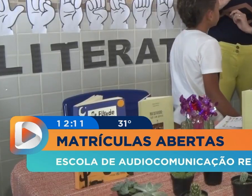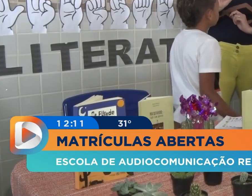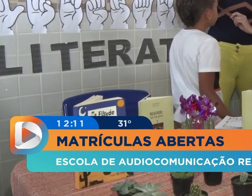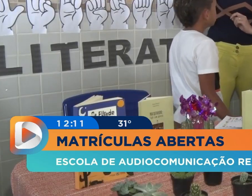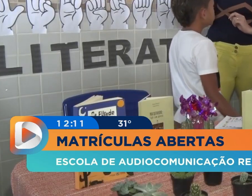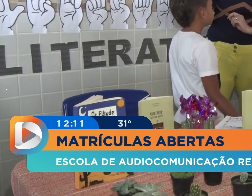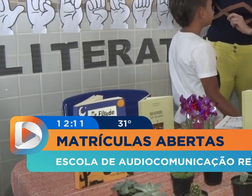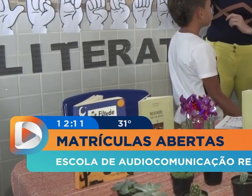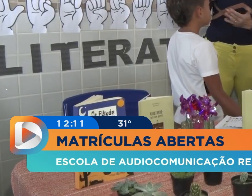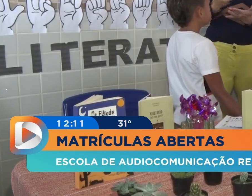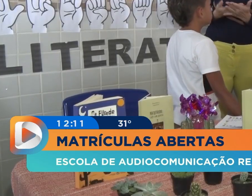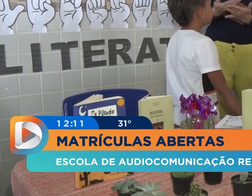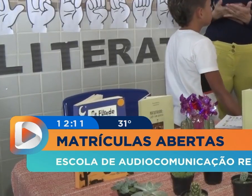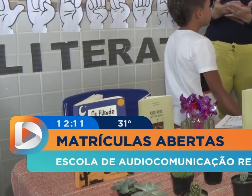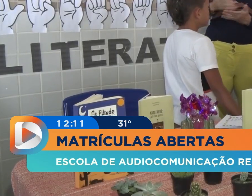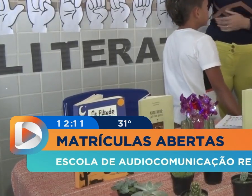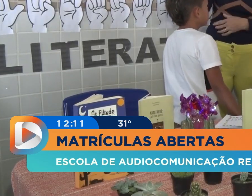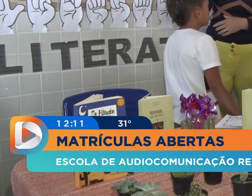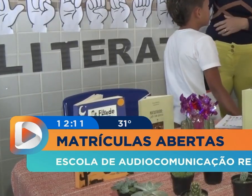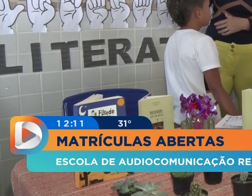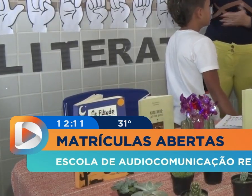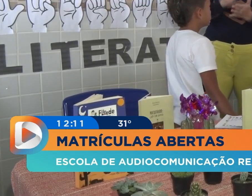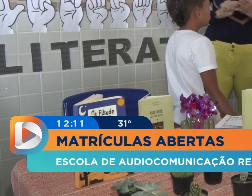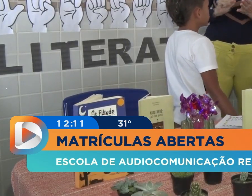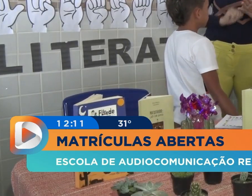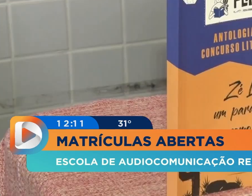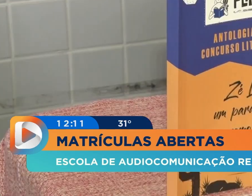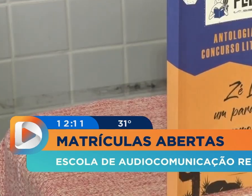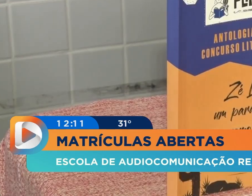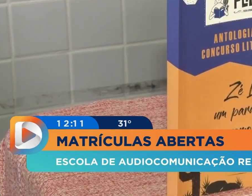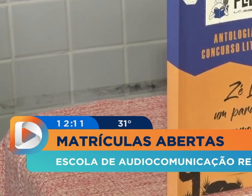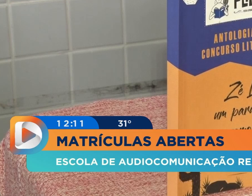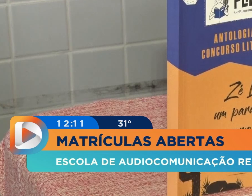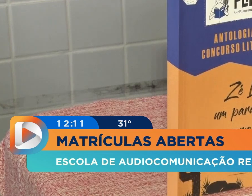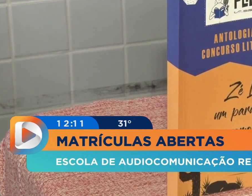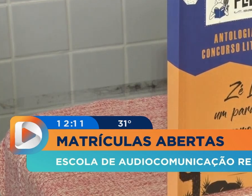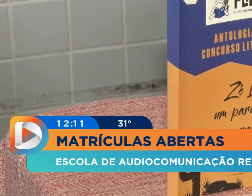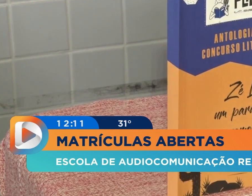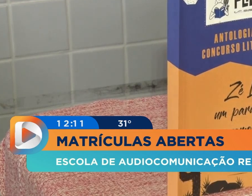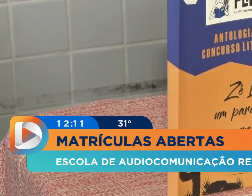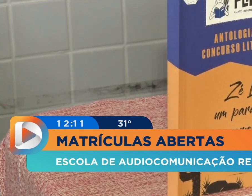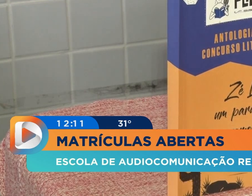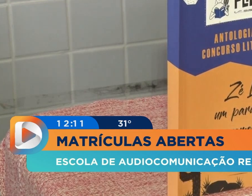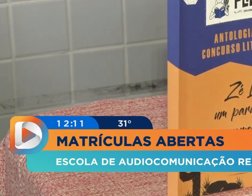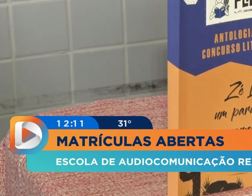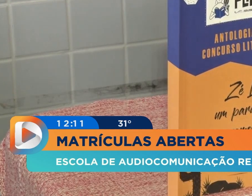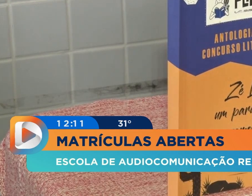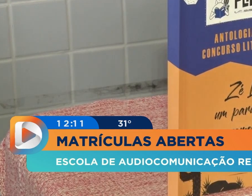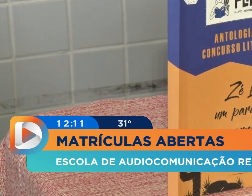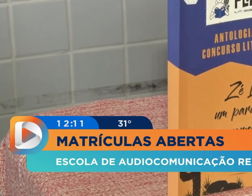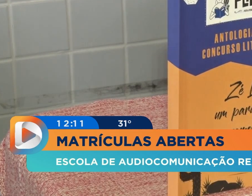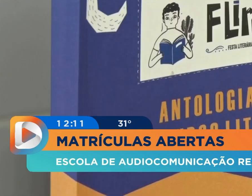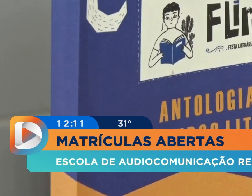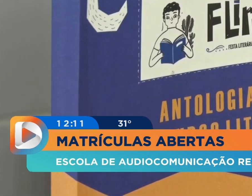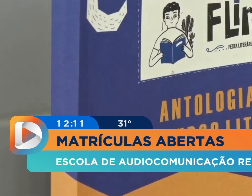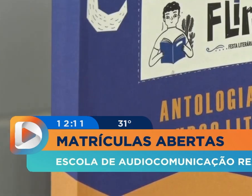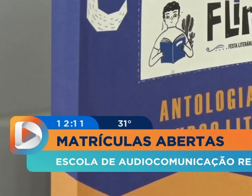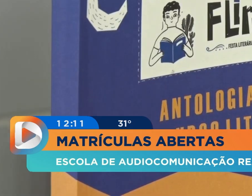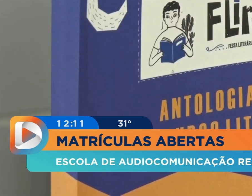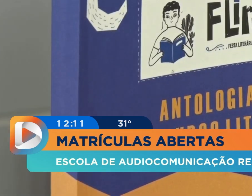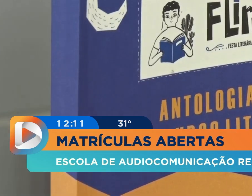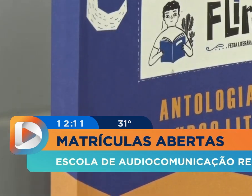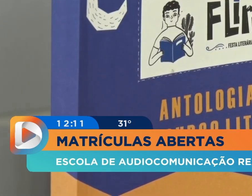do terceiro ano do ensino fundamental, que escreveu um poema e foi selecionado para compor uma coletânea